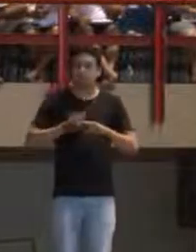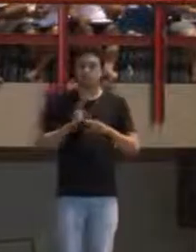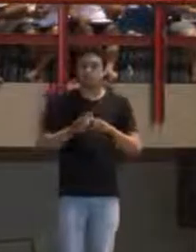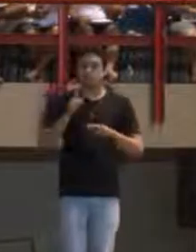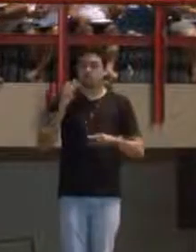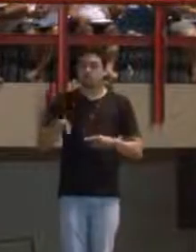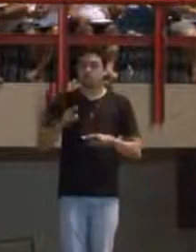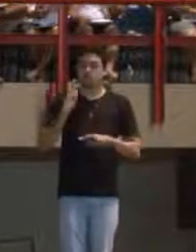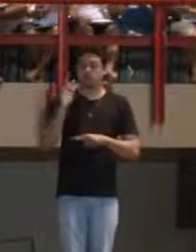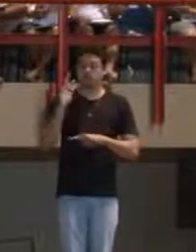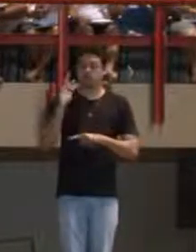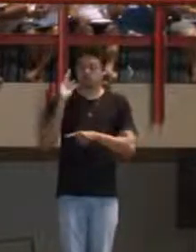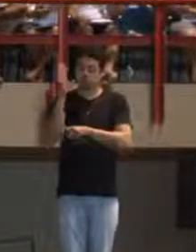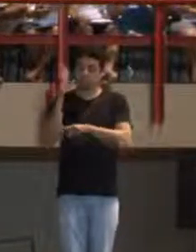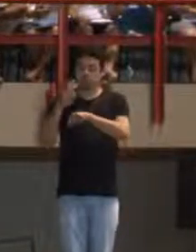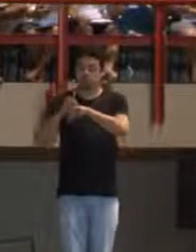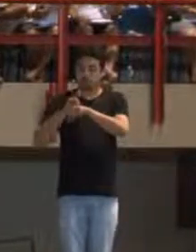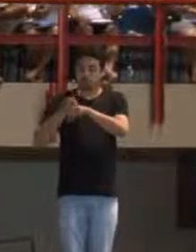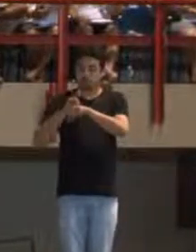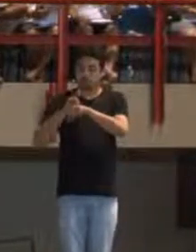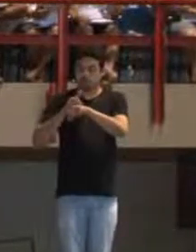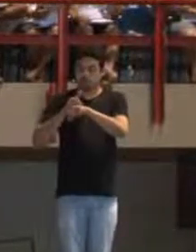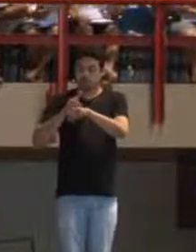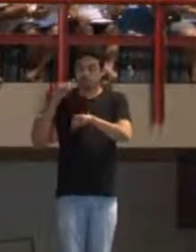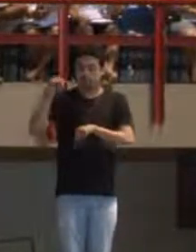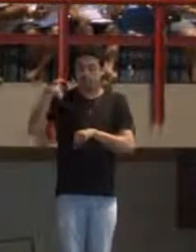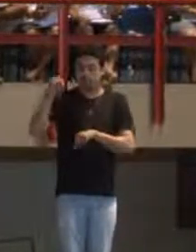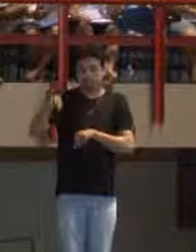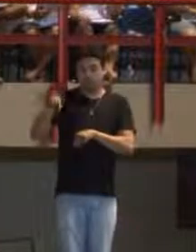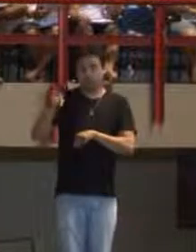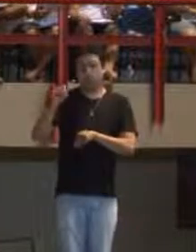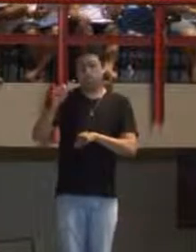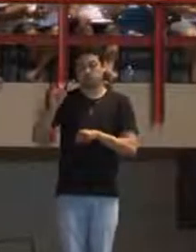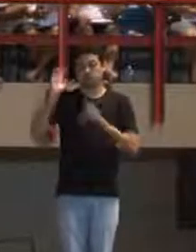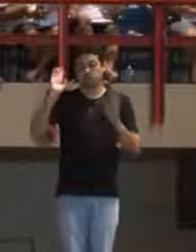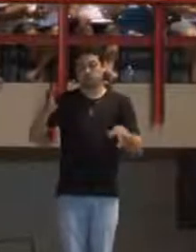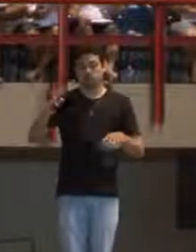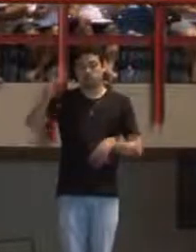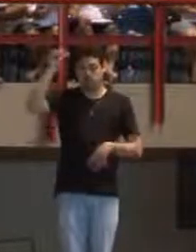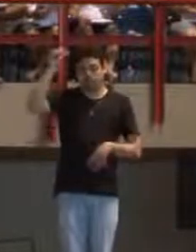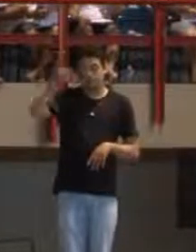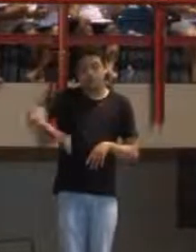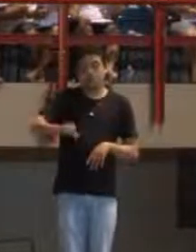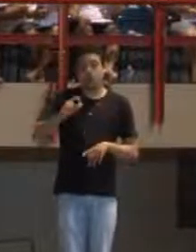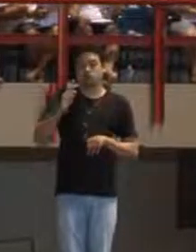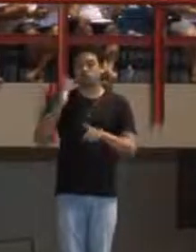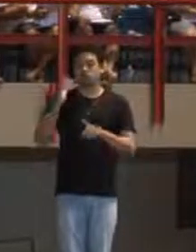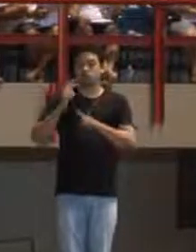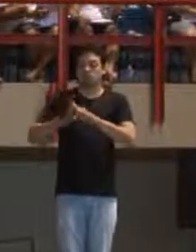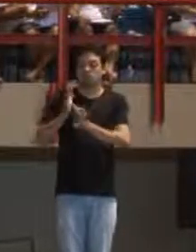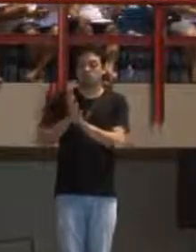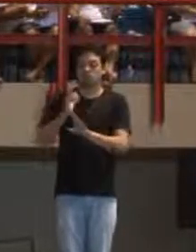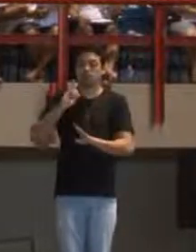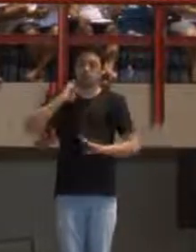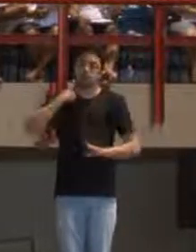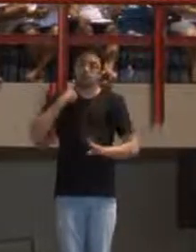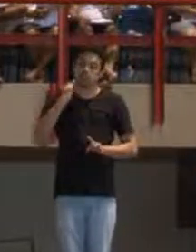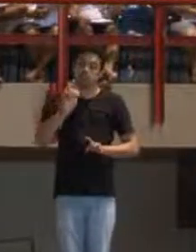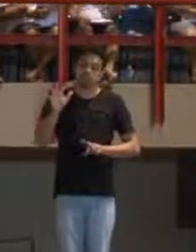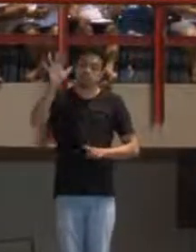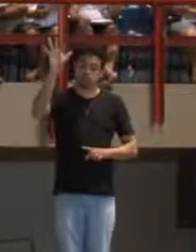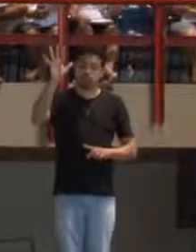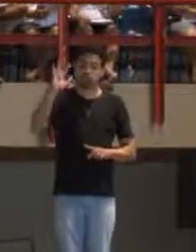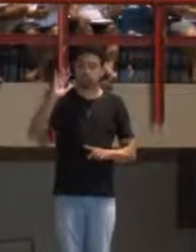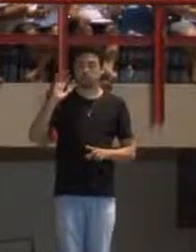mineral, vou logo adiantar, é dos combustíveis fósseis o pior em termos de poluição,